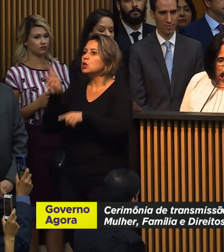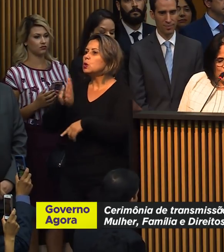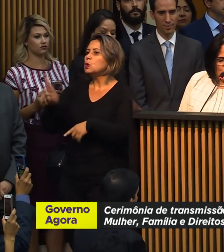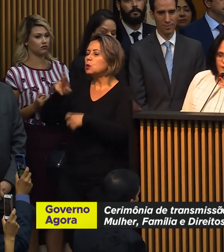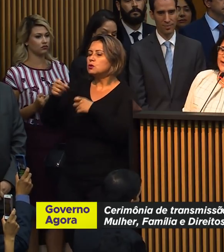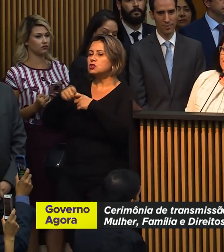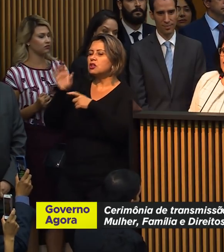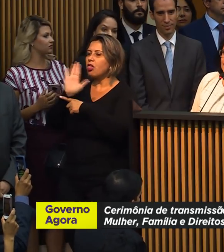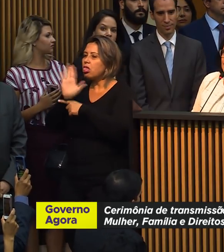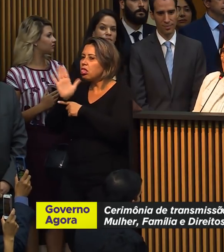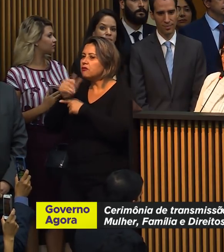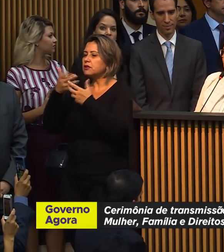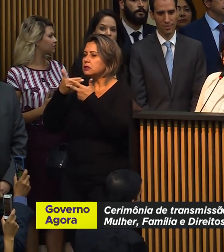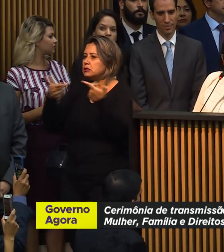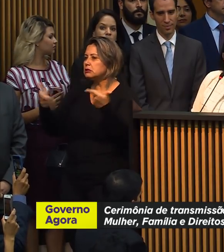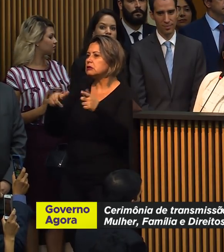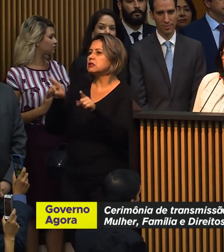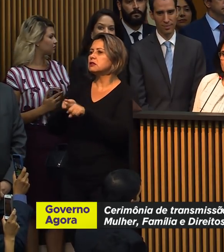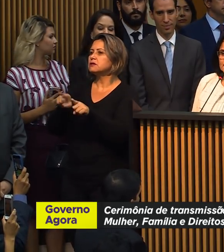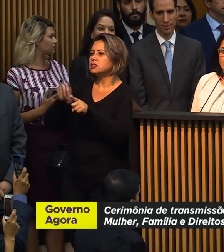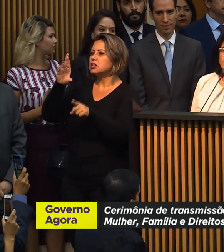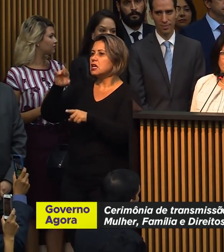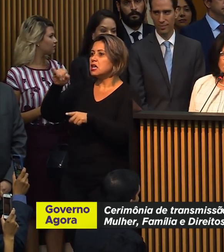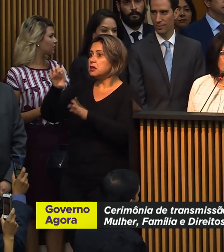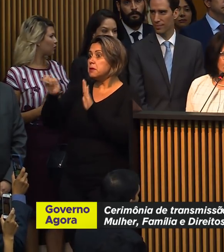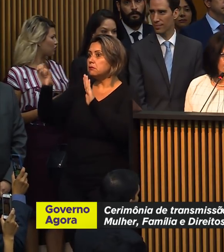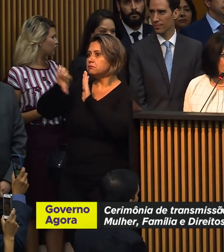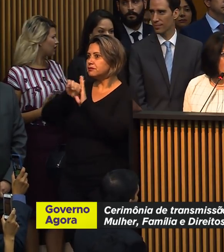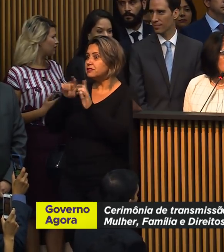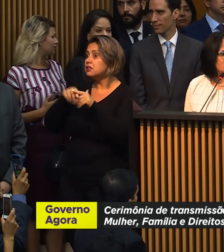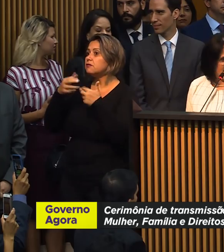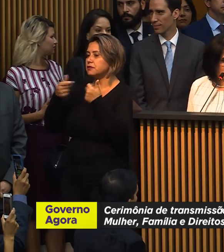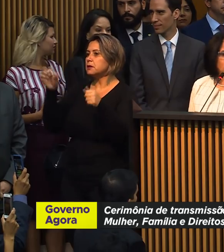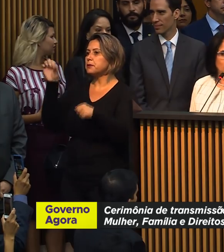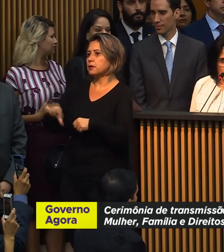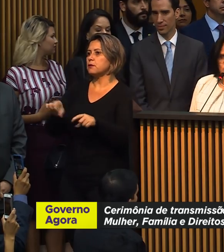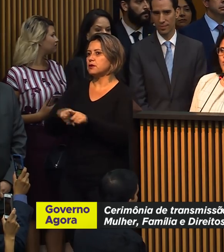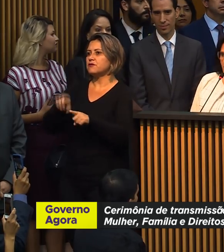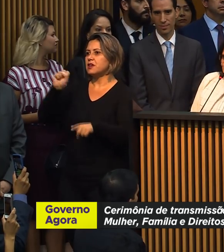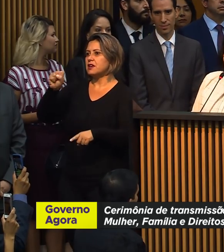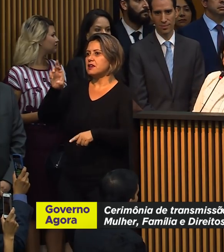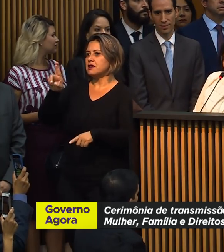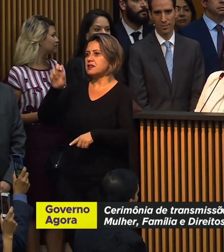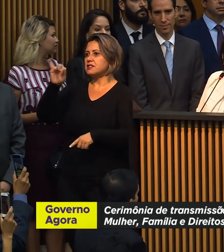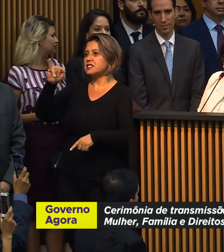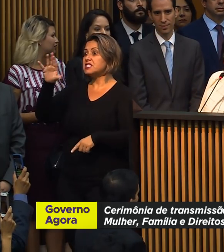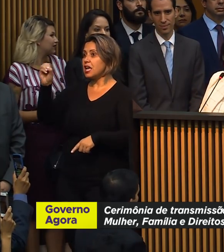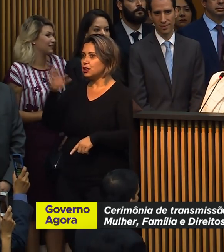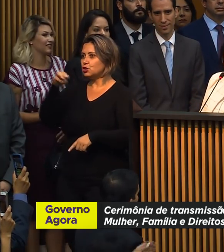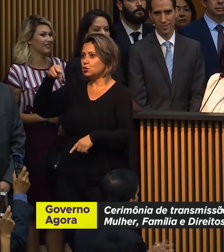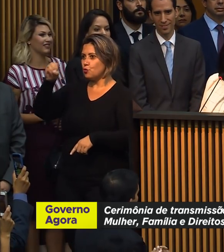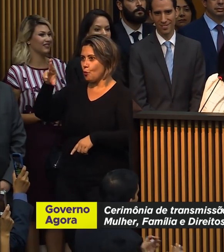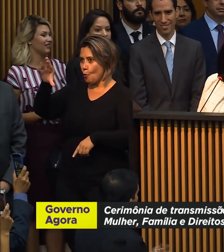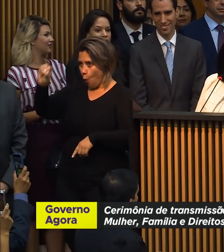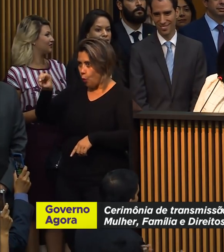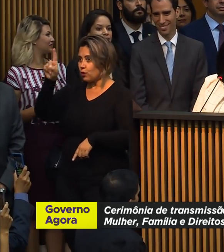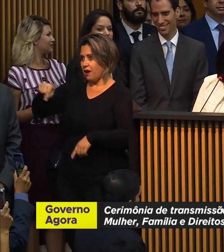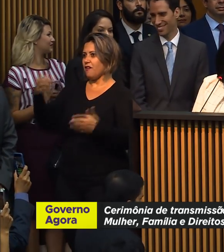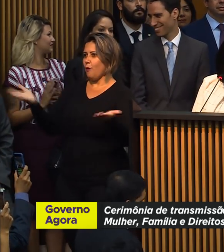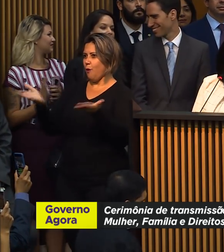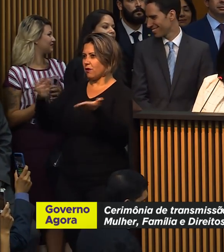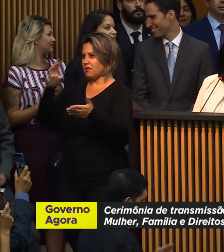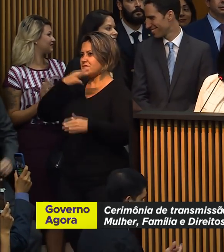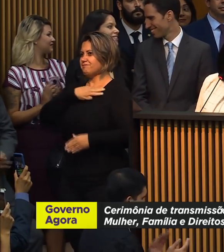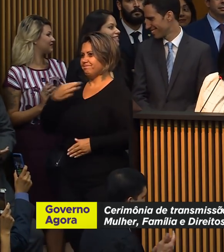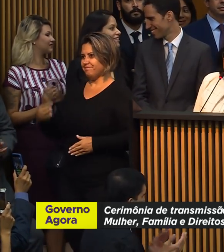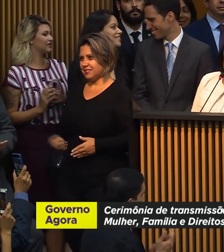pornografia infantil, o crime organizado, entre outros. E aqui eu quero lembrar, Sérgio Moro é ministro do governo Bolsonaro.